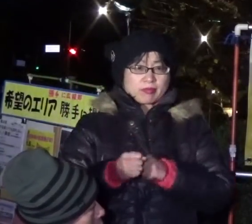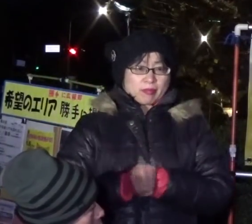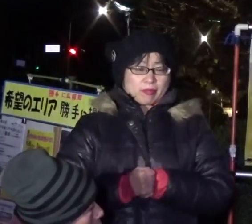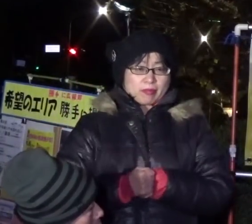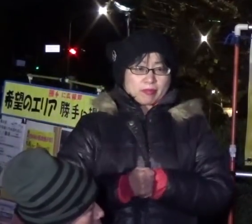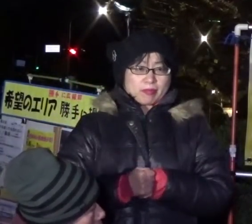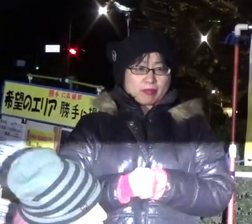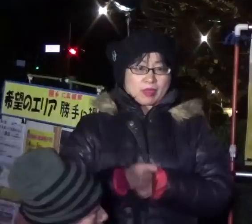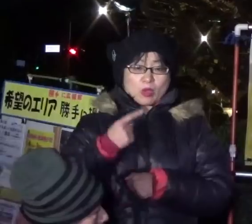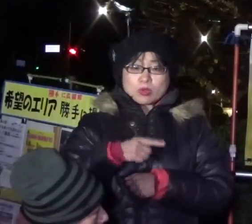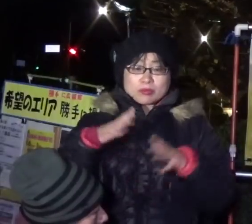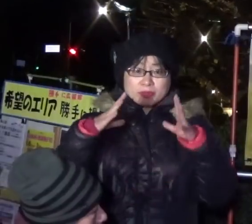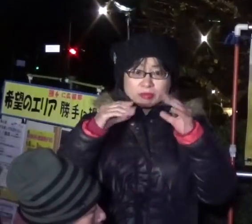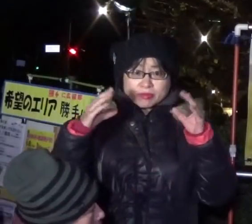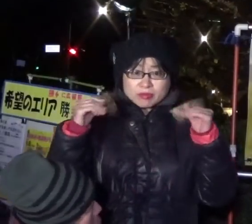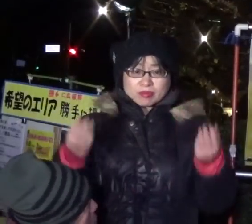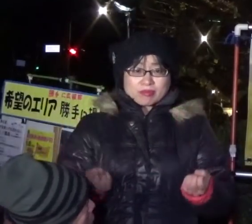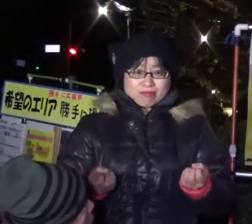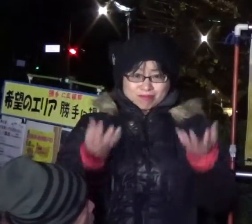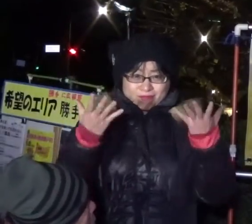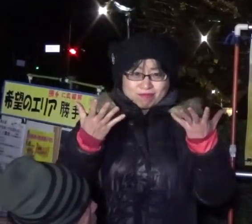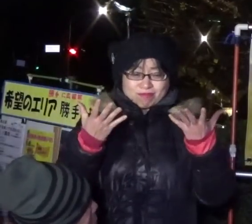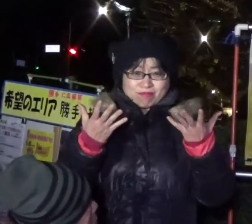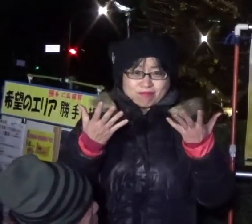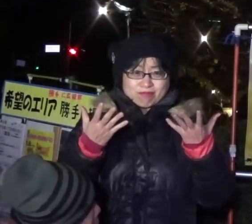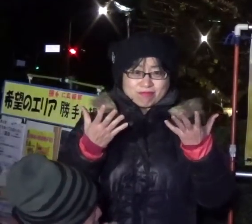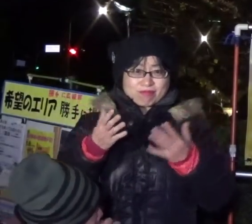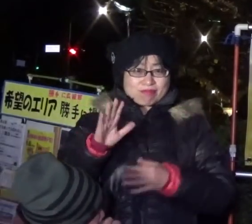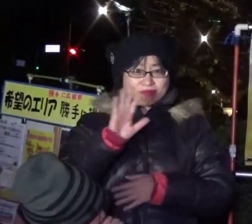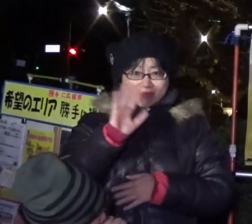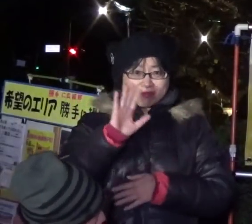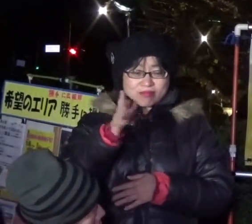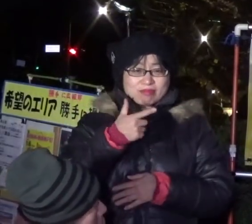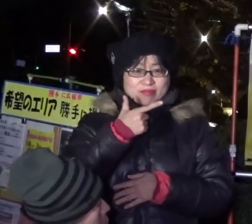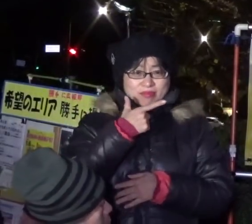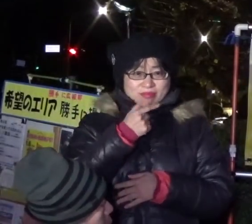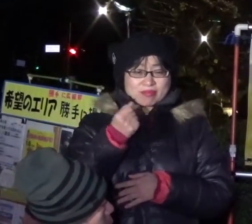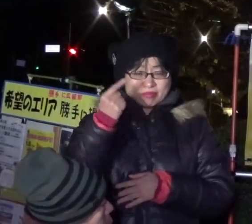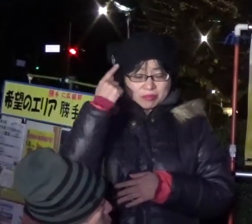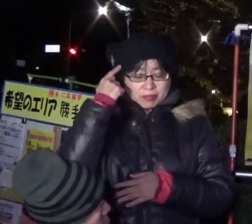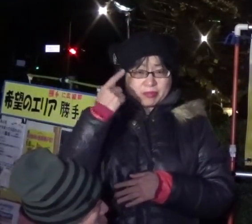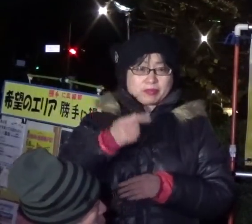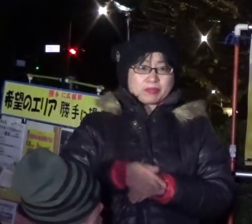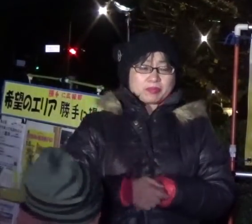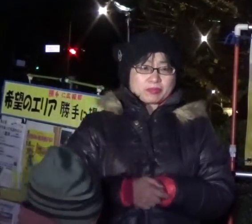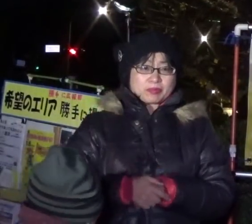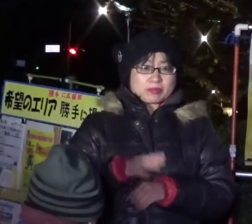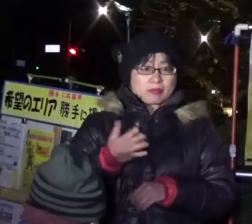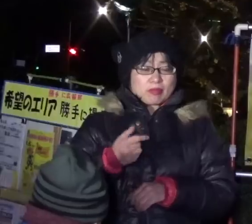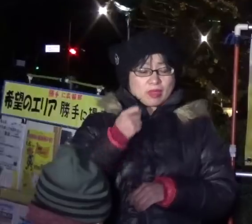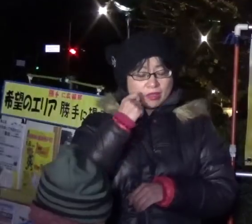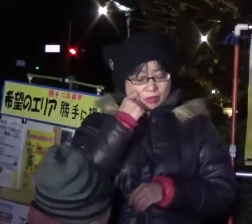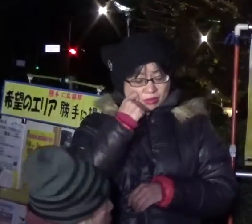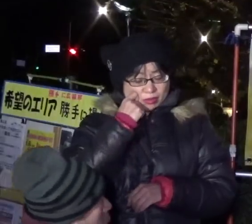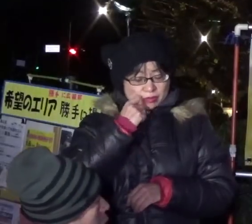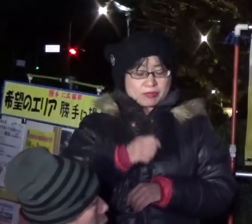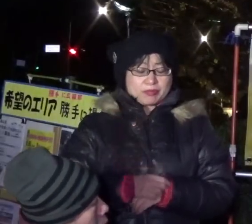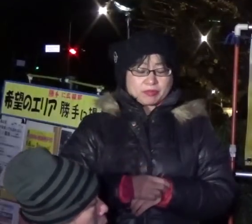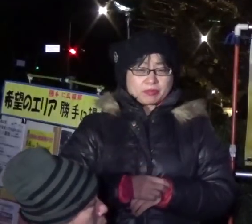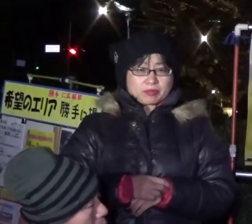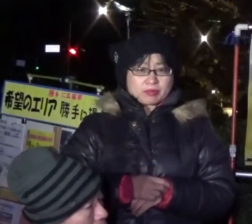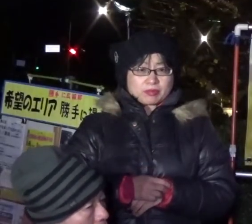なで笑ってお祝いしてさよならしたかったんですけど、それができなかったことが本当